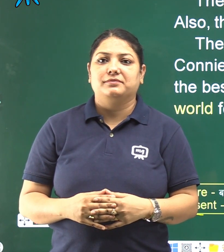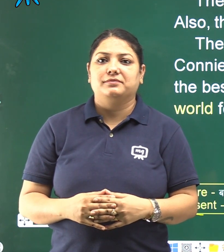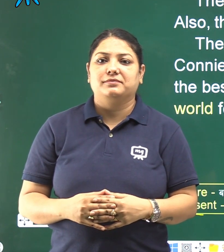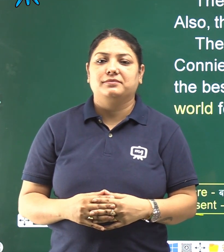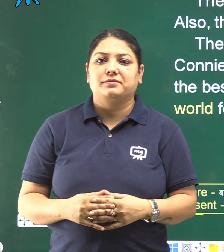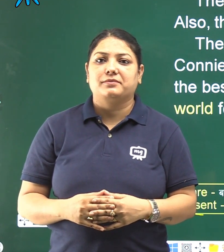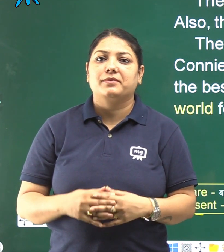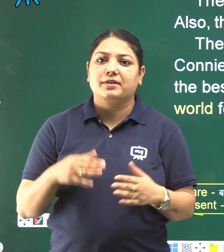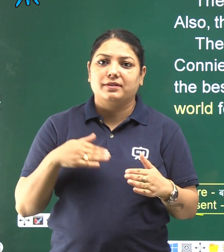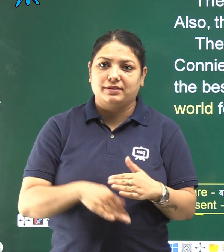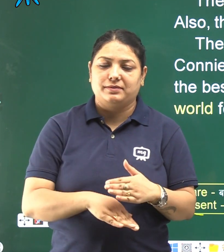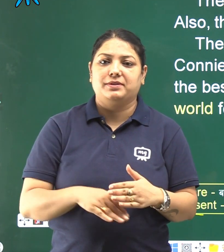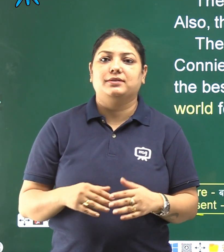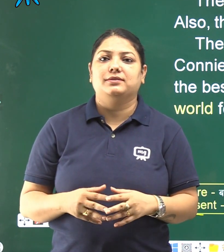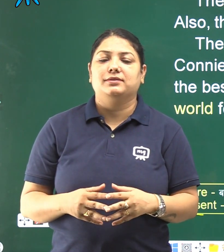इसमें